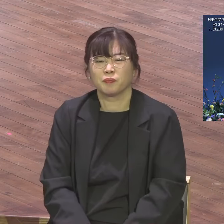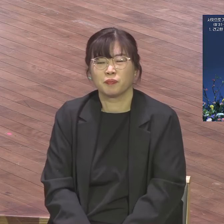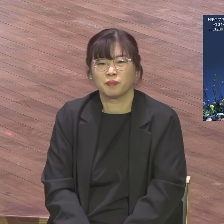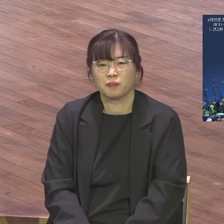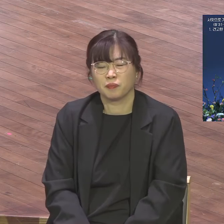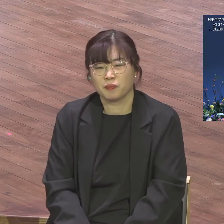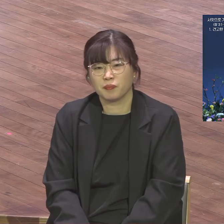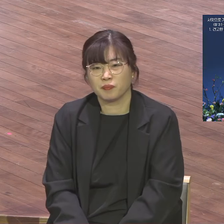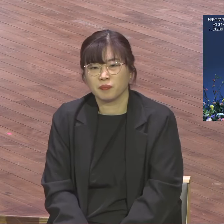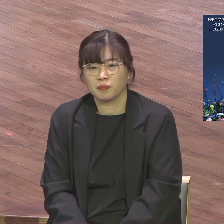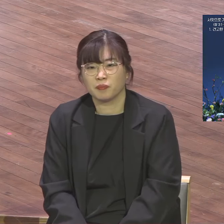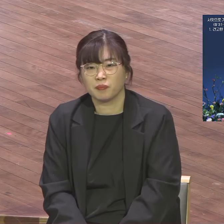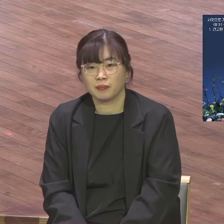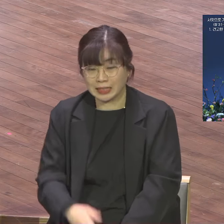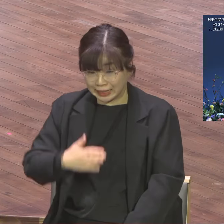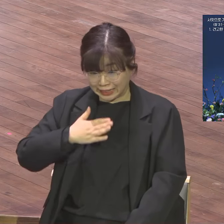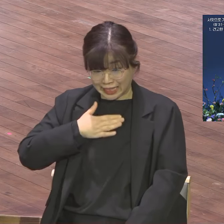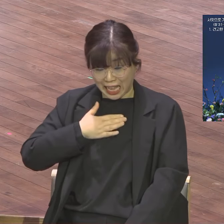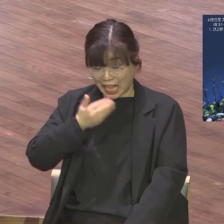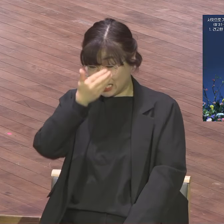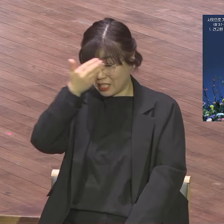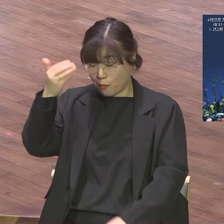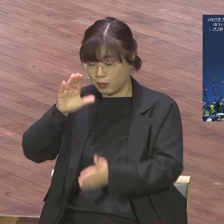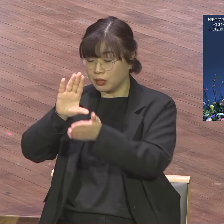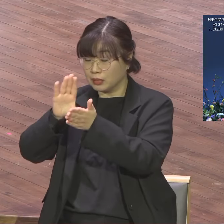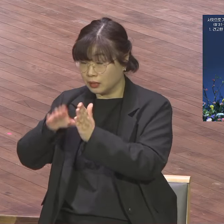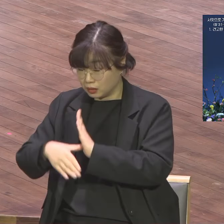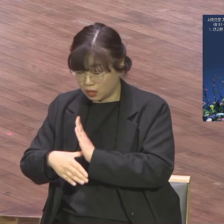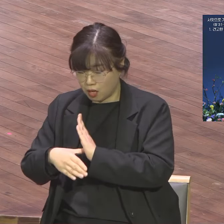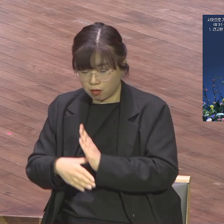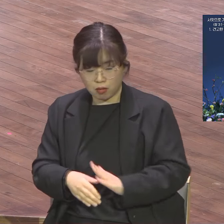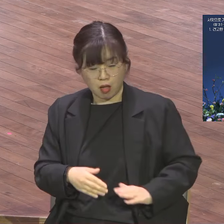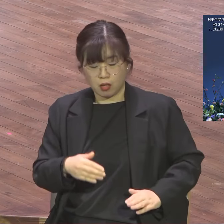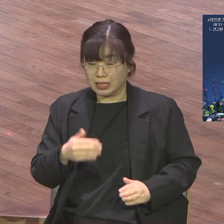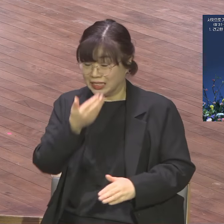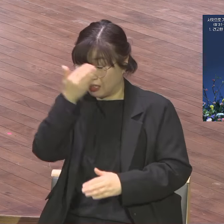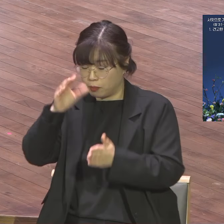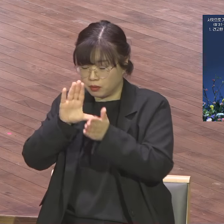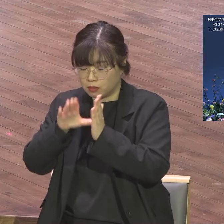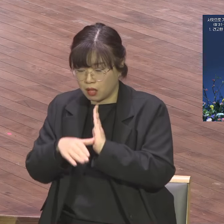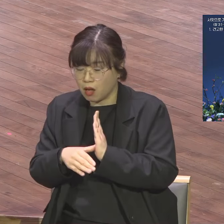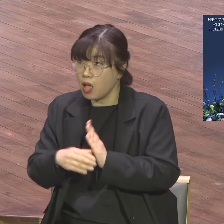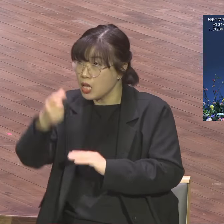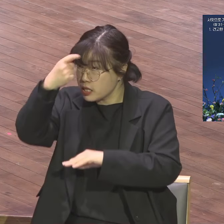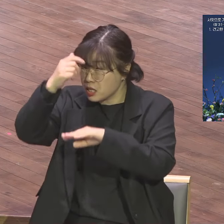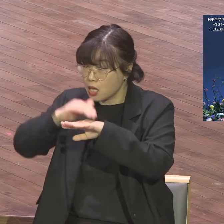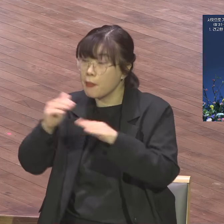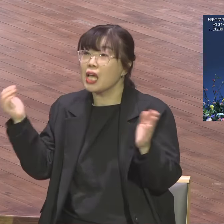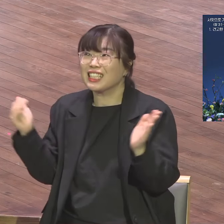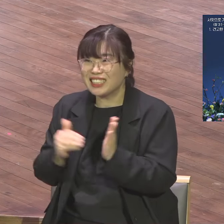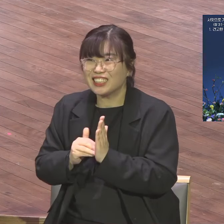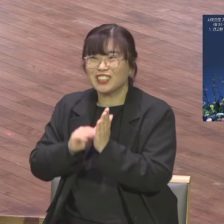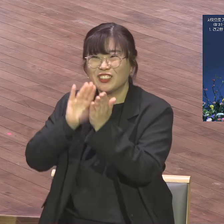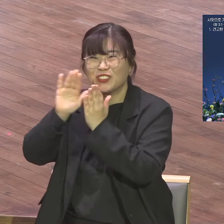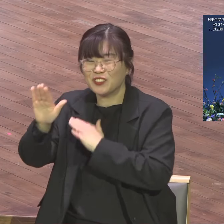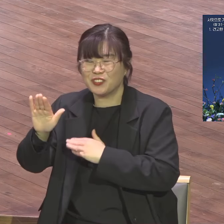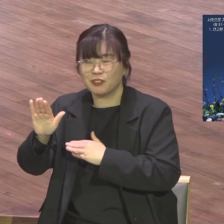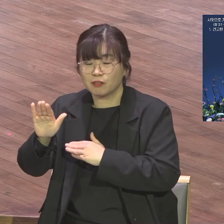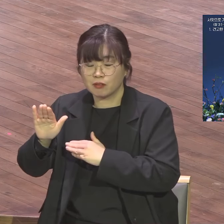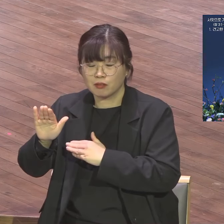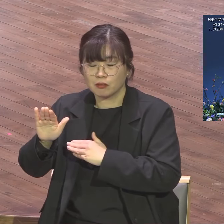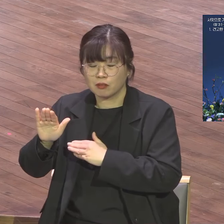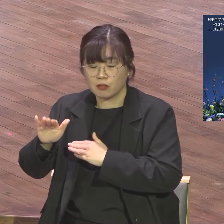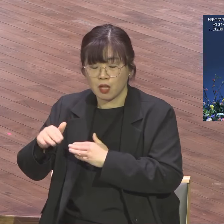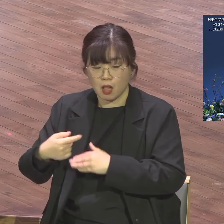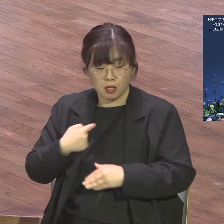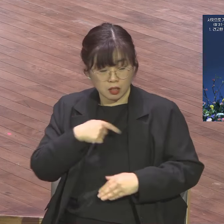위해서 계속 설교를 듣는 그때 대표가 안 좋아서 찌찌찌 소리를 한 5, 60분을 들으면요